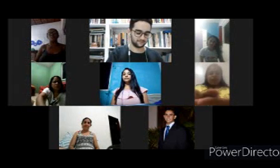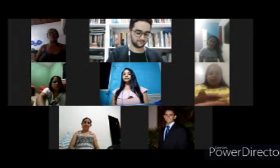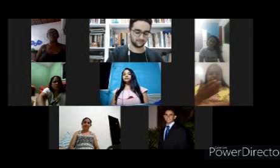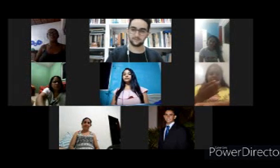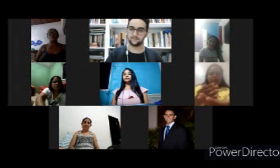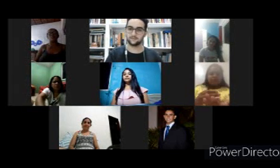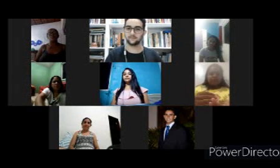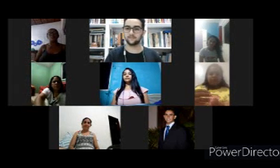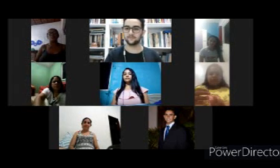é